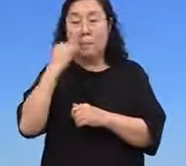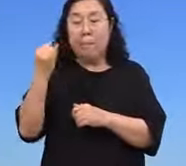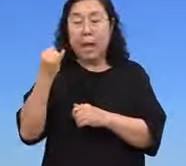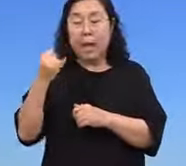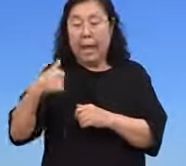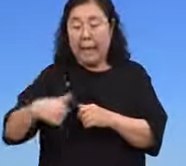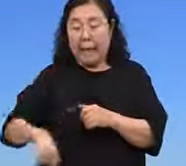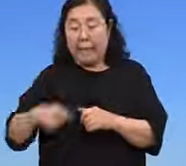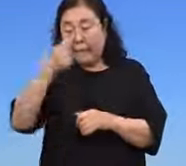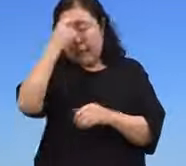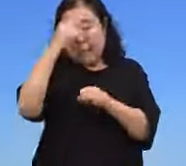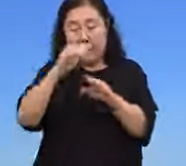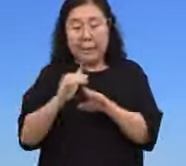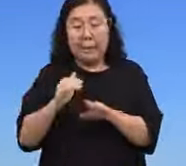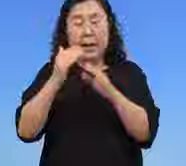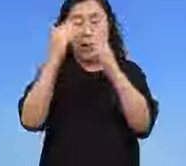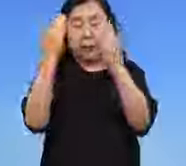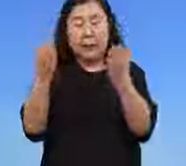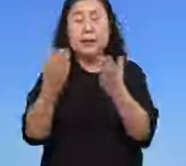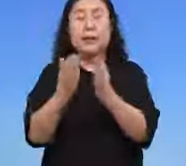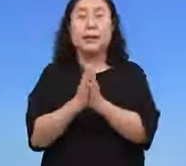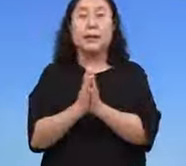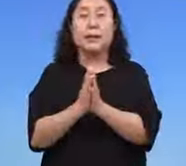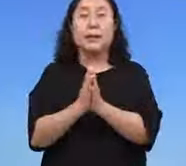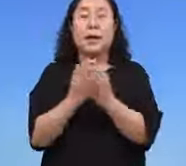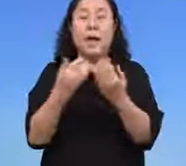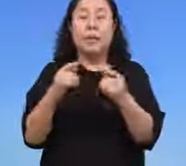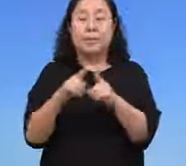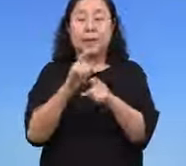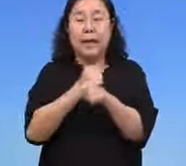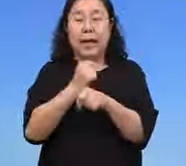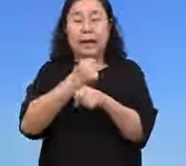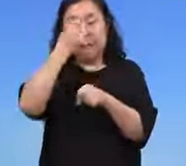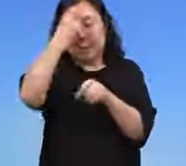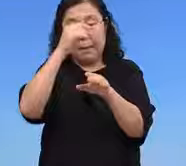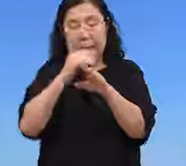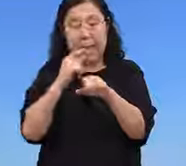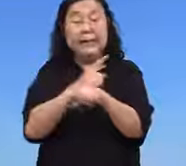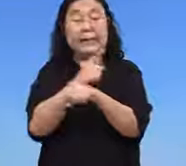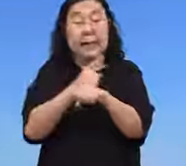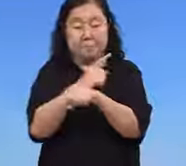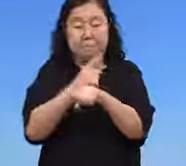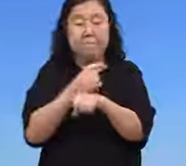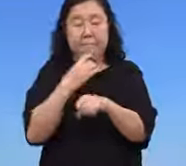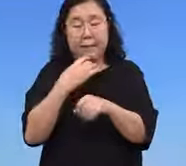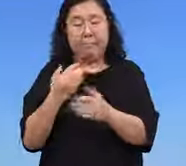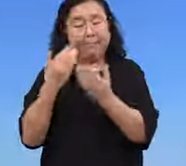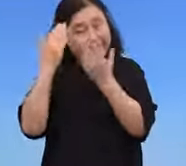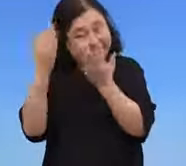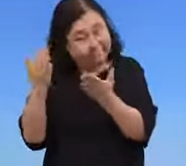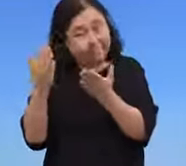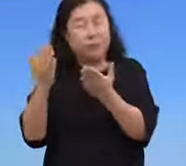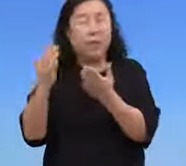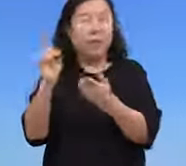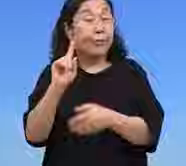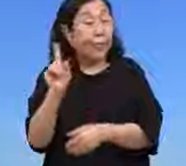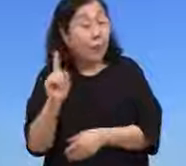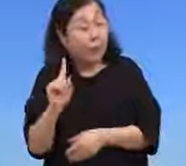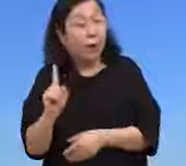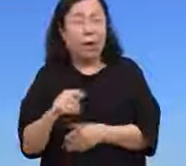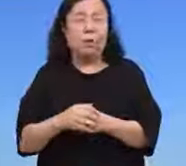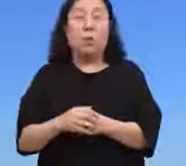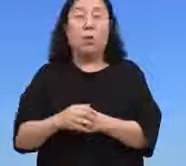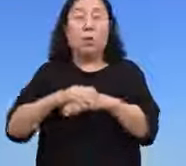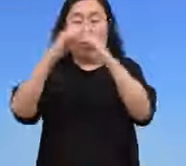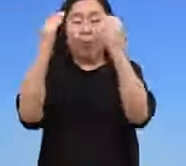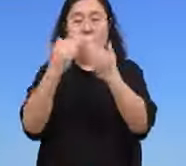아들이 예배드리 그 아들이 함께하는 예배에 같이 잠깐 1시간이면 된다고, 그렇게 하고 온